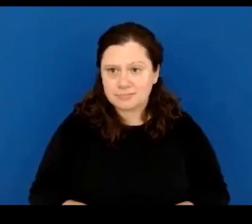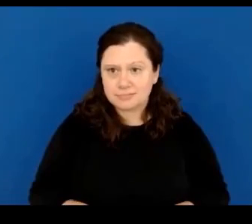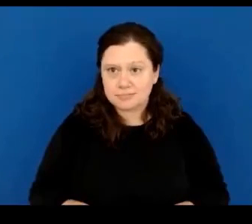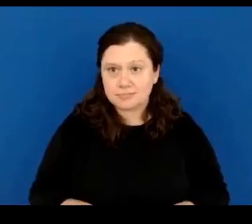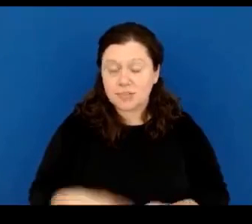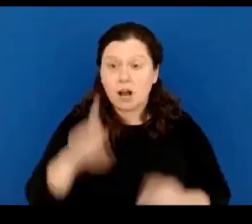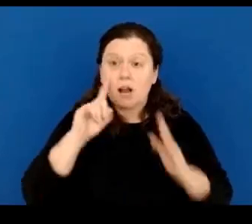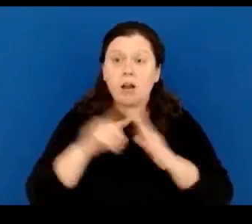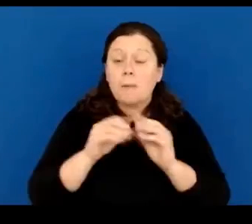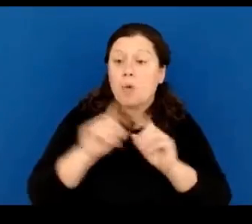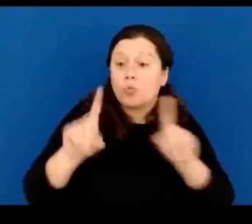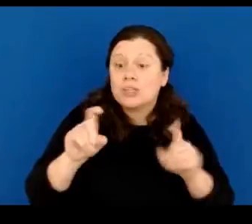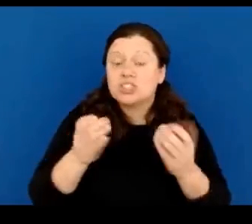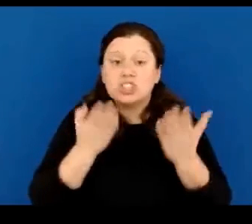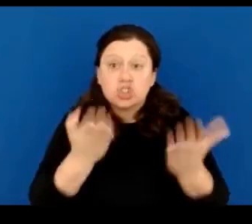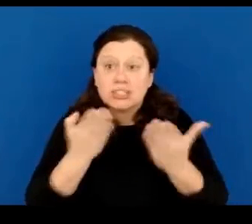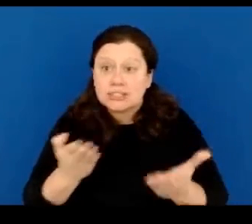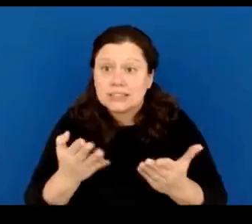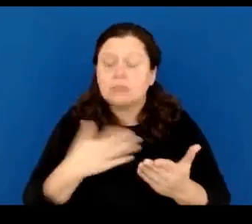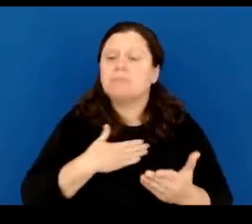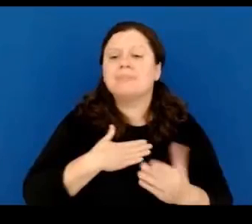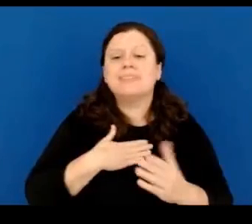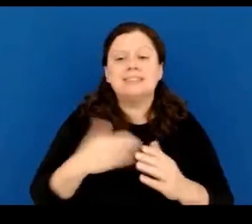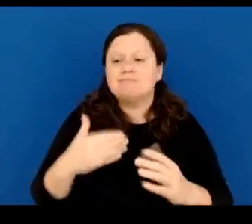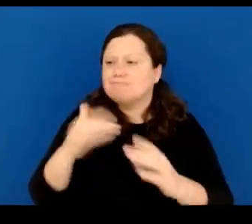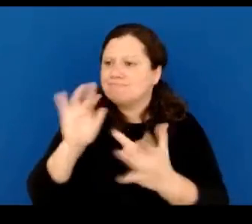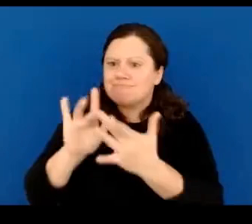建議，可以隨時發電子郵件到